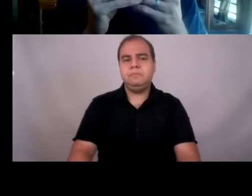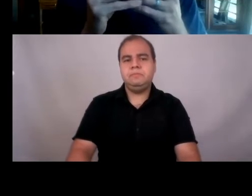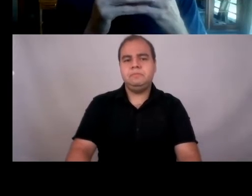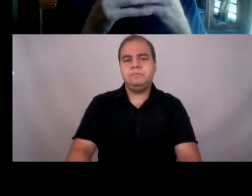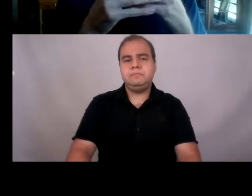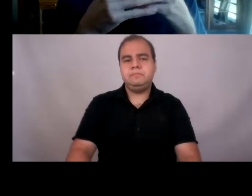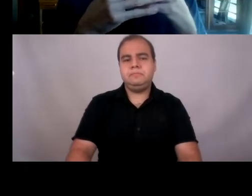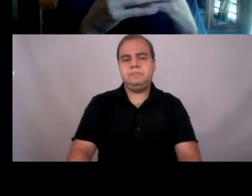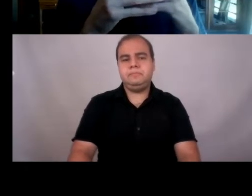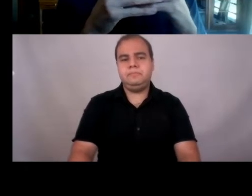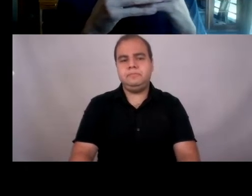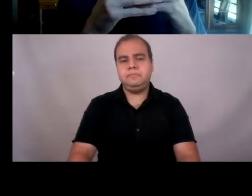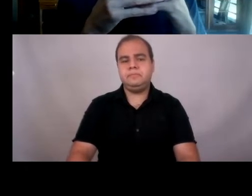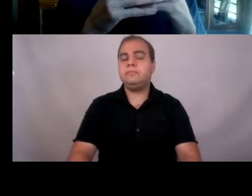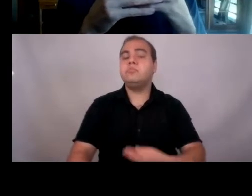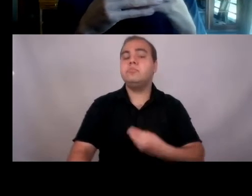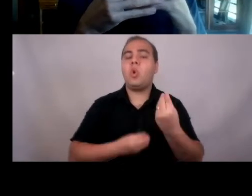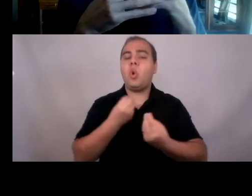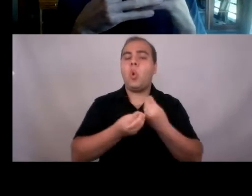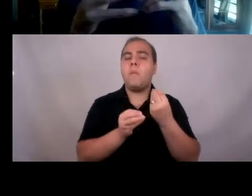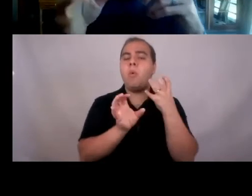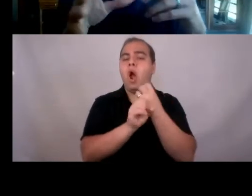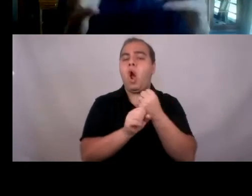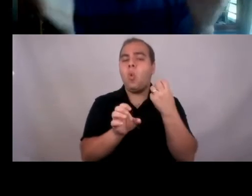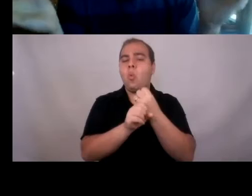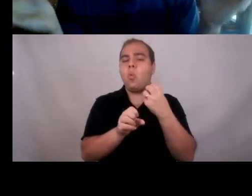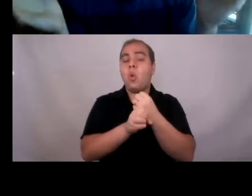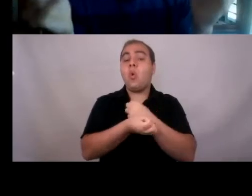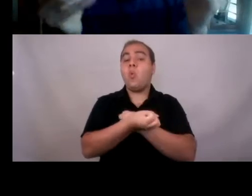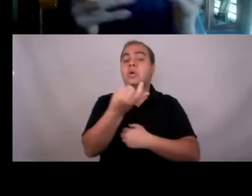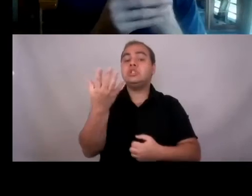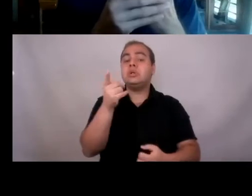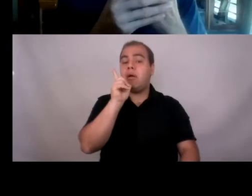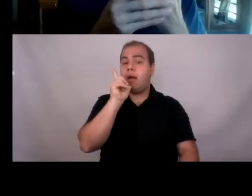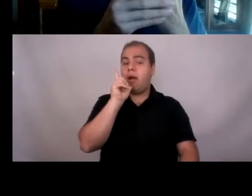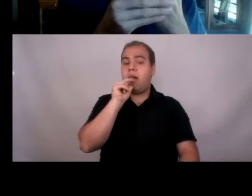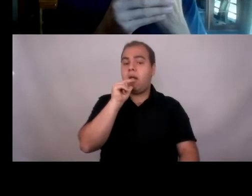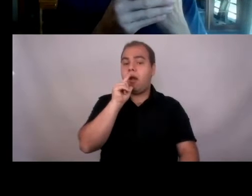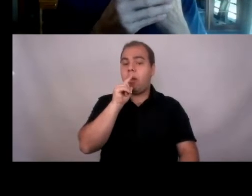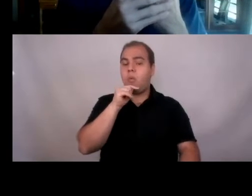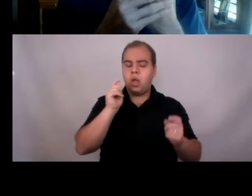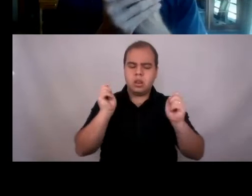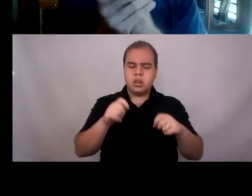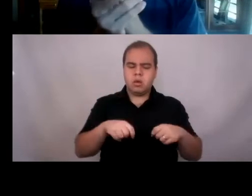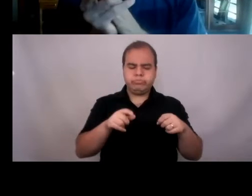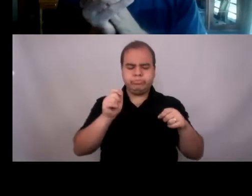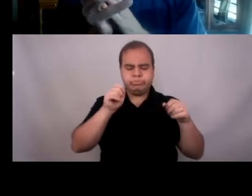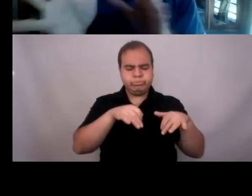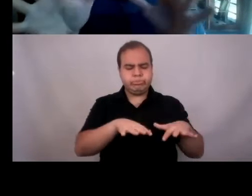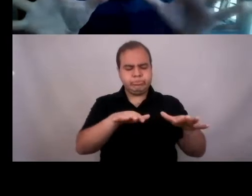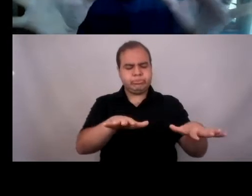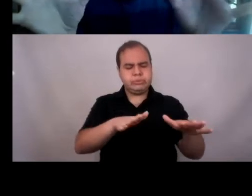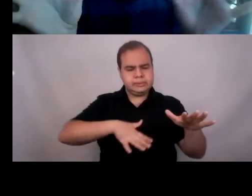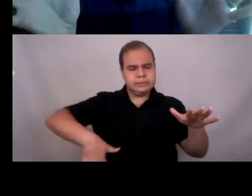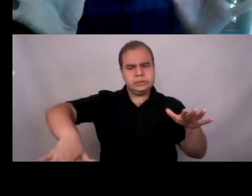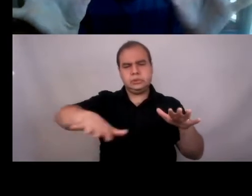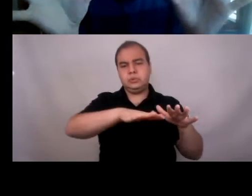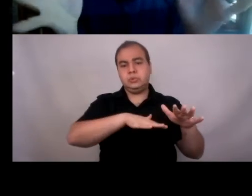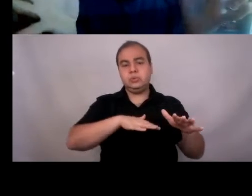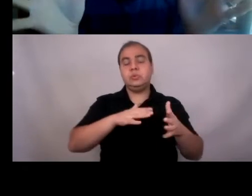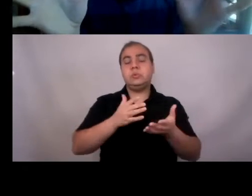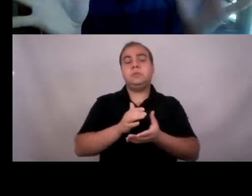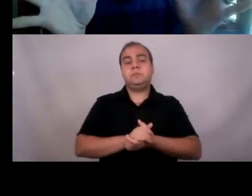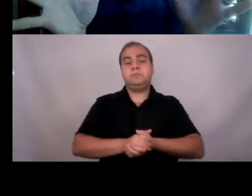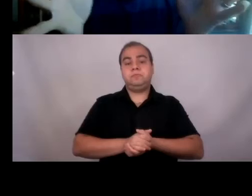Então, como é que a gente calcula a quantidade de água que vai ser direcionada para a nossa estrutura? Então, aqui é